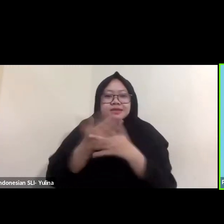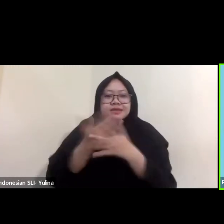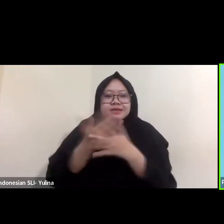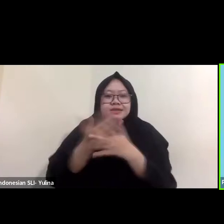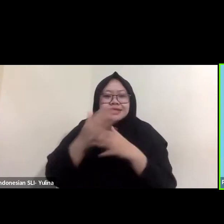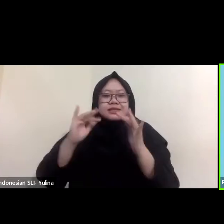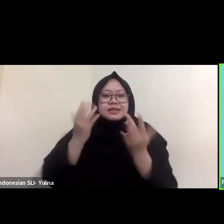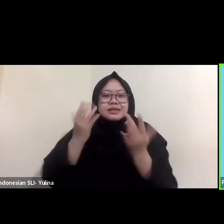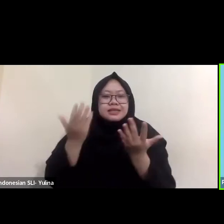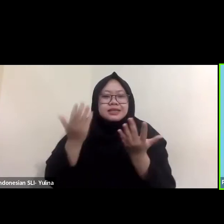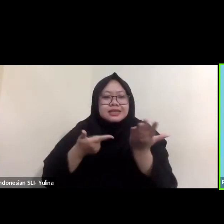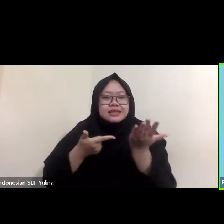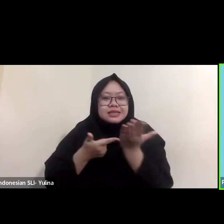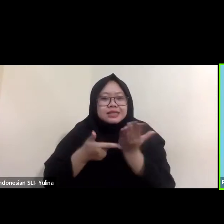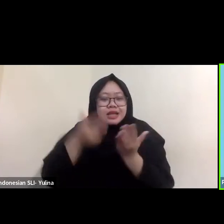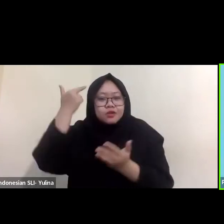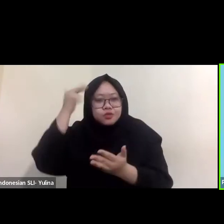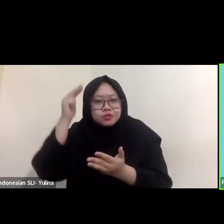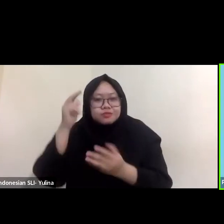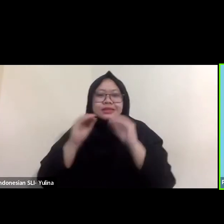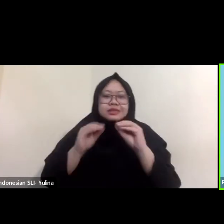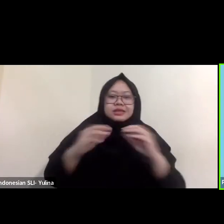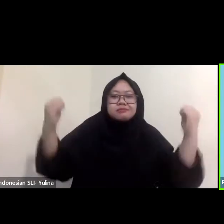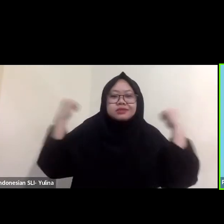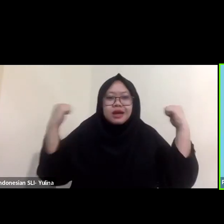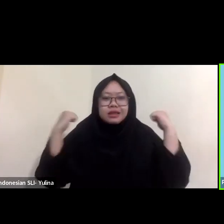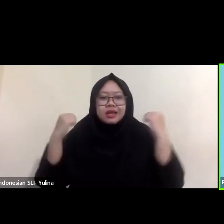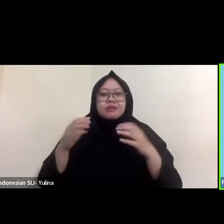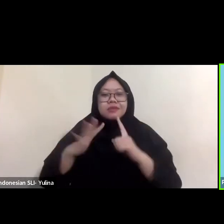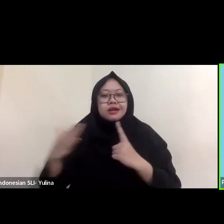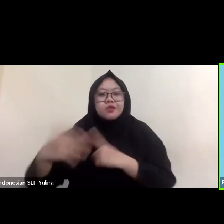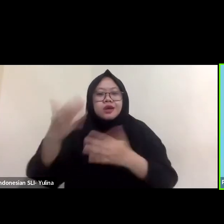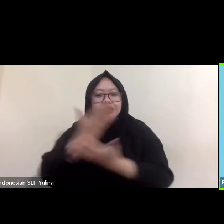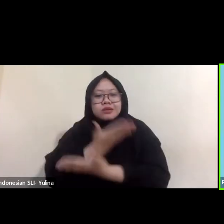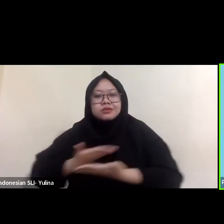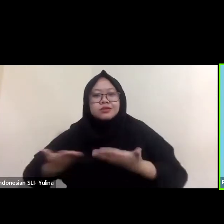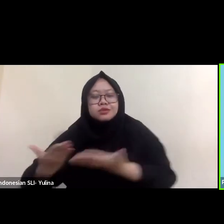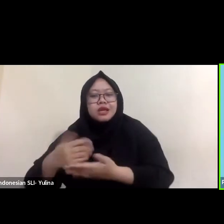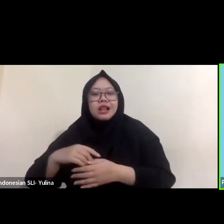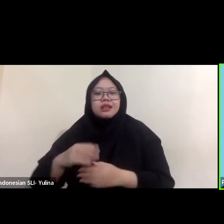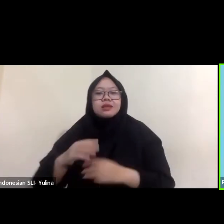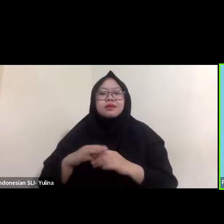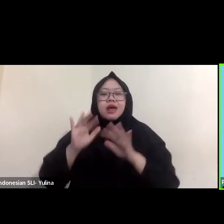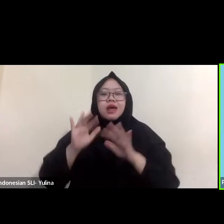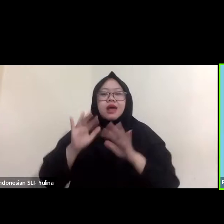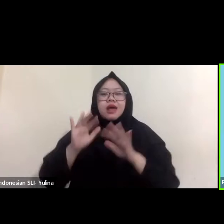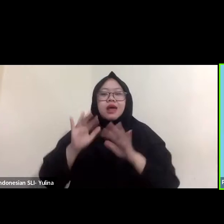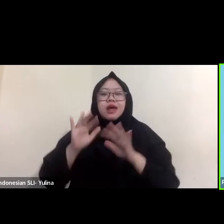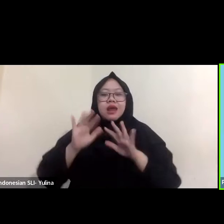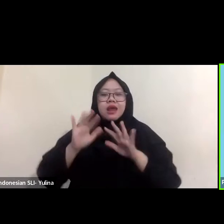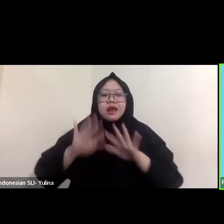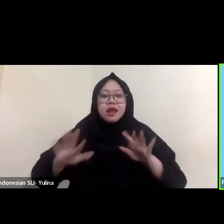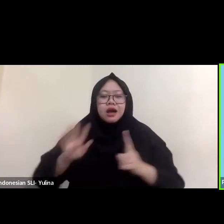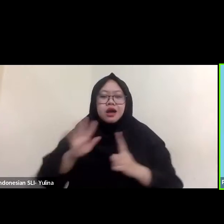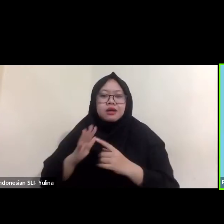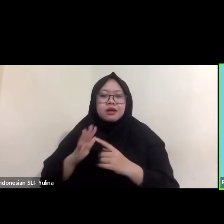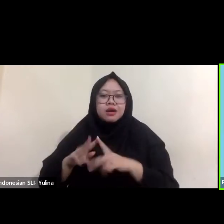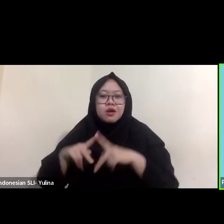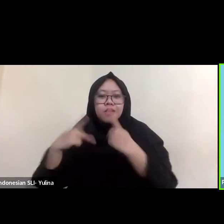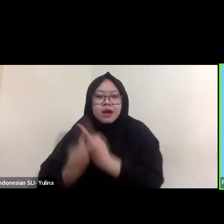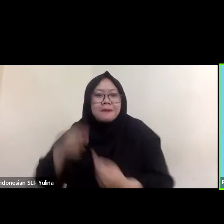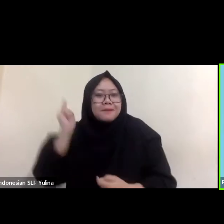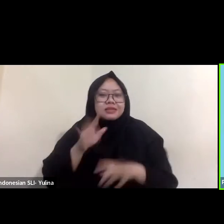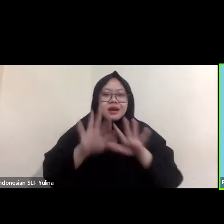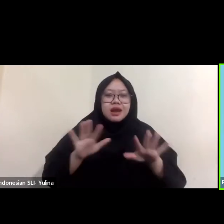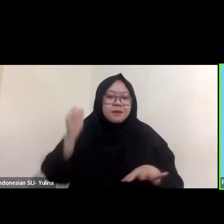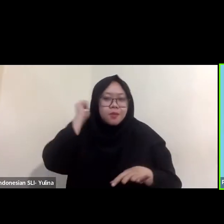kesehatan, layanan perlindungan sosial untuk anak dan keluarga. Memastikan anak perempuan dan disabilitas memiliki kesempatan yang sama